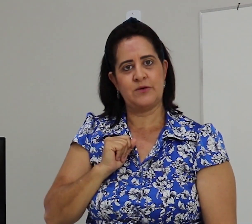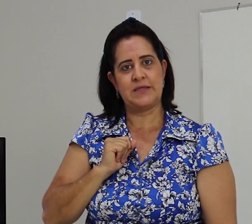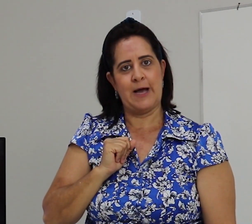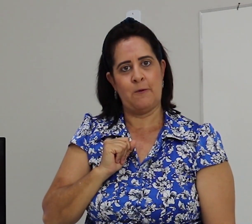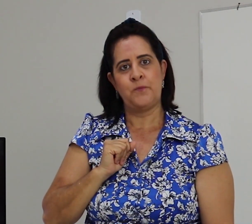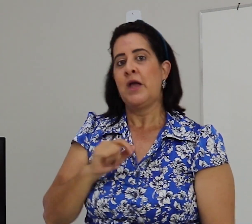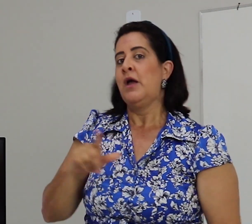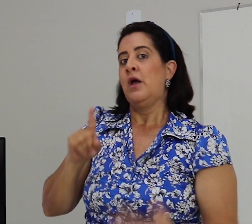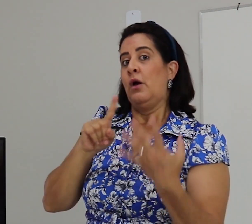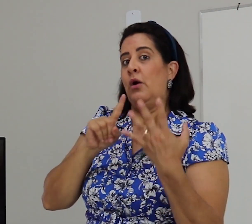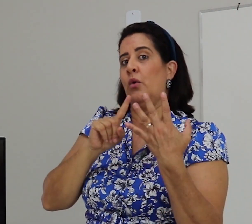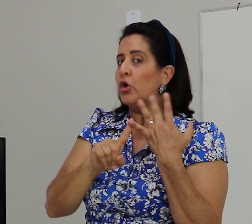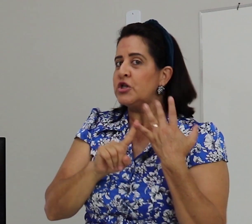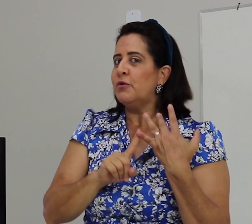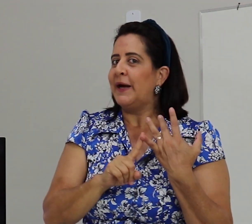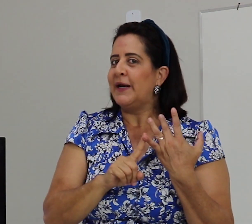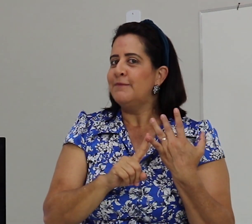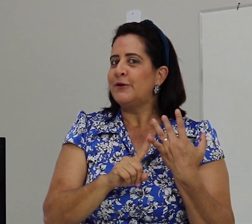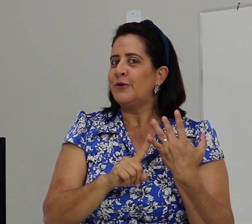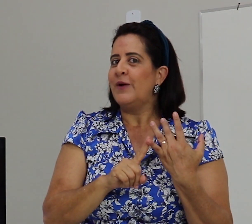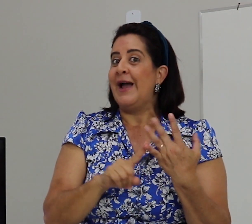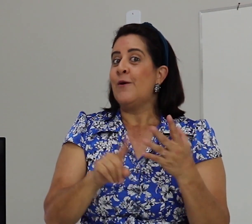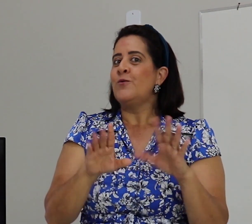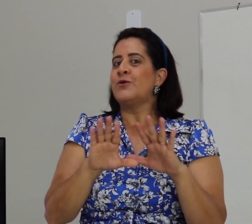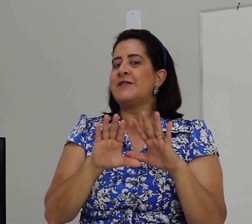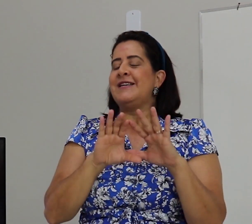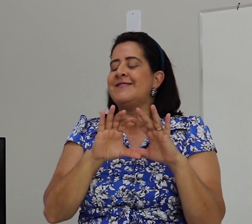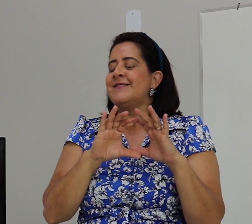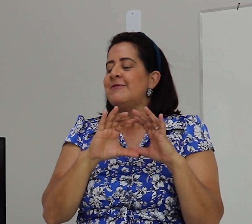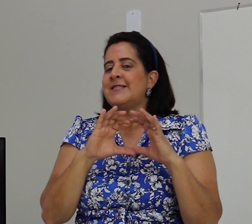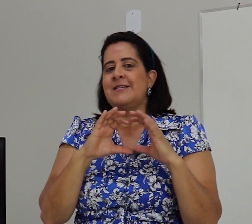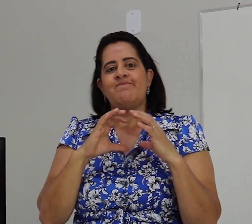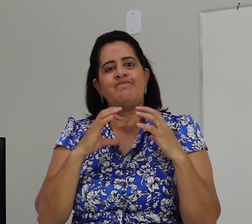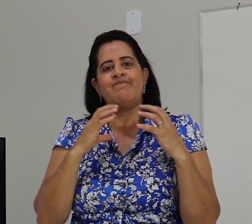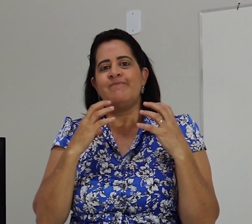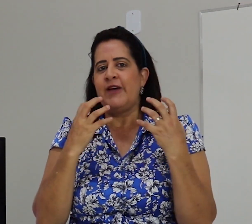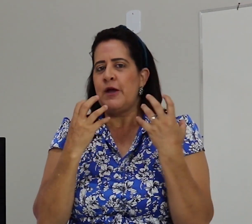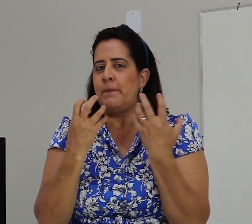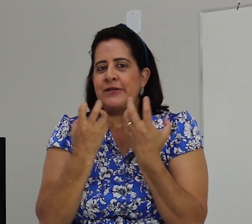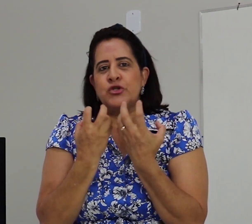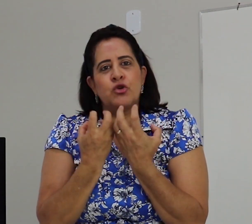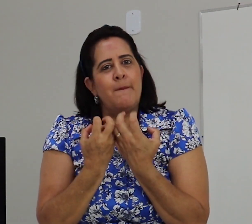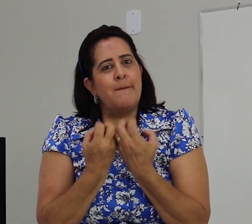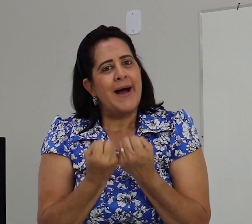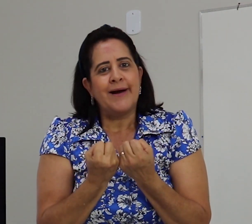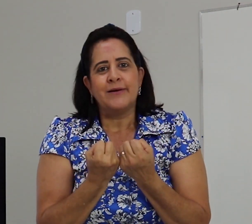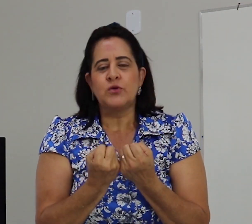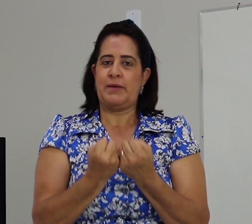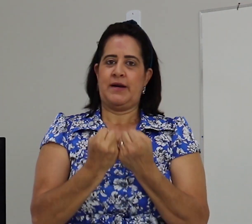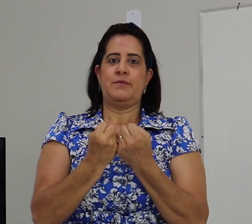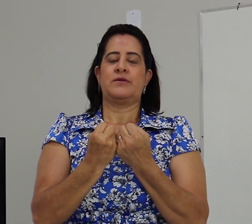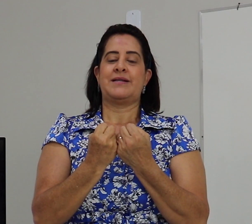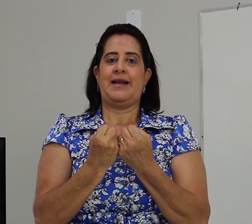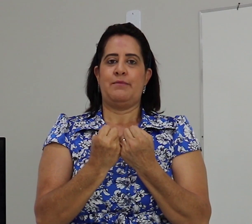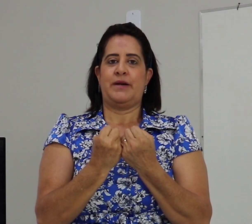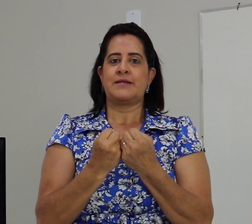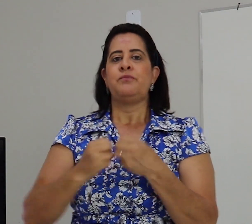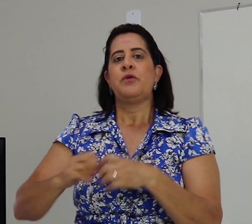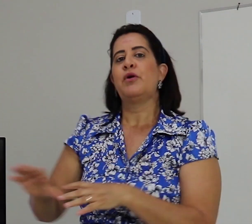o sinal. O último parâmetro é um dos que são assim, veio para somar os parâmetros da Libras, porque